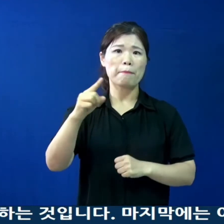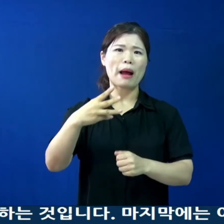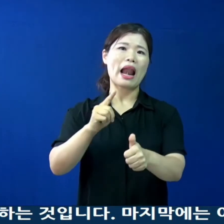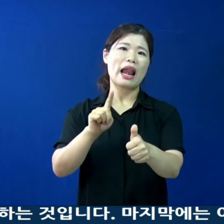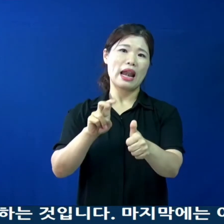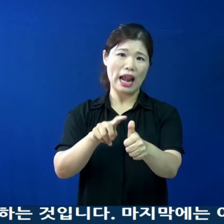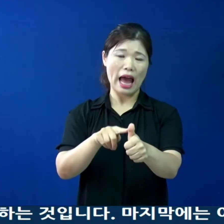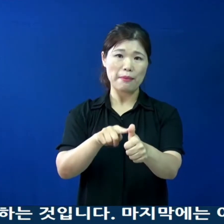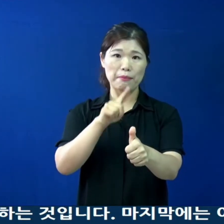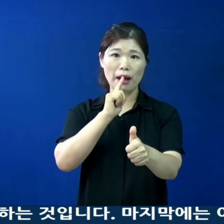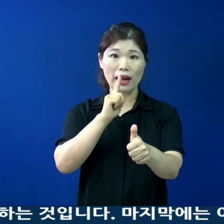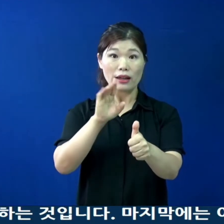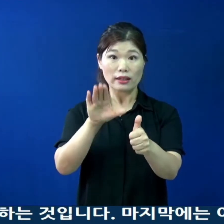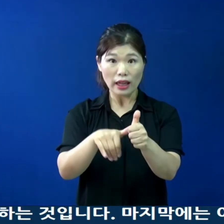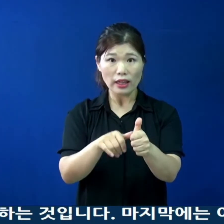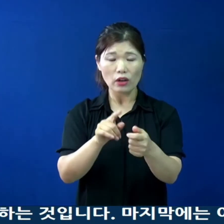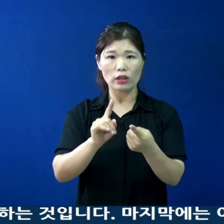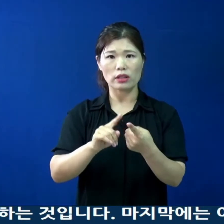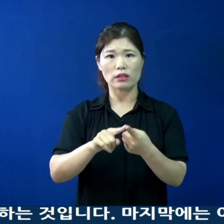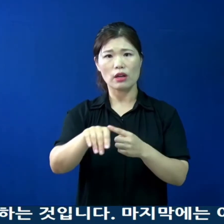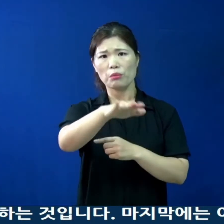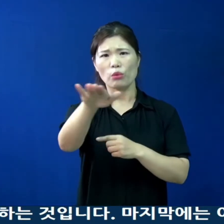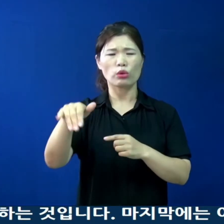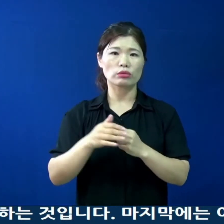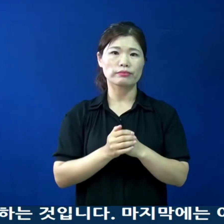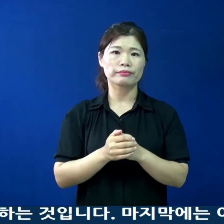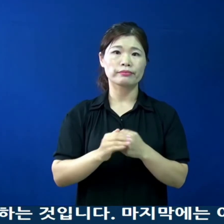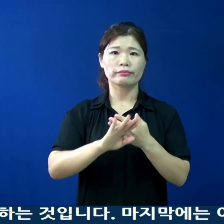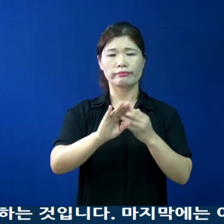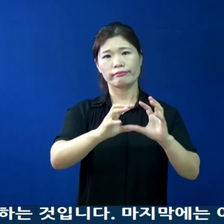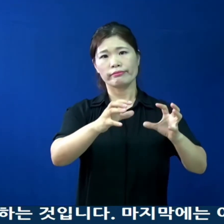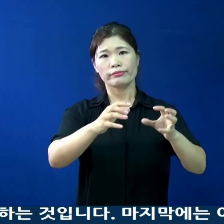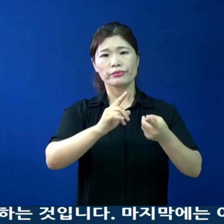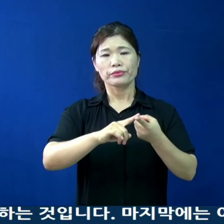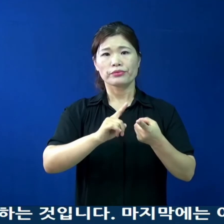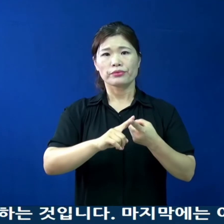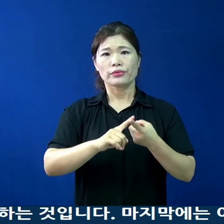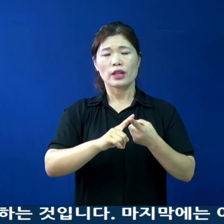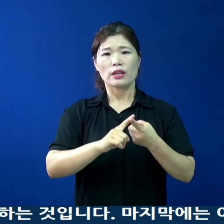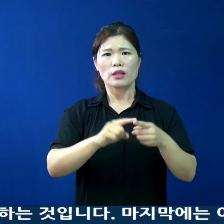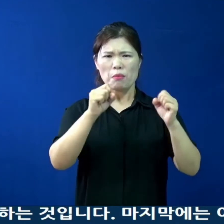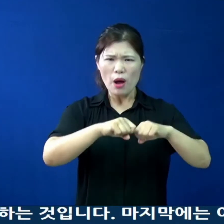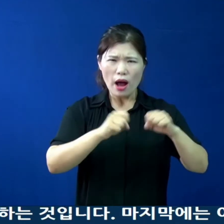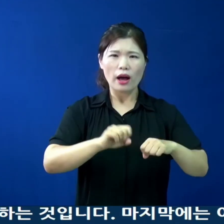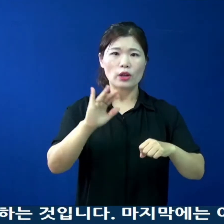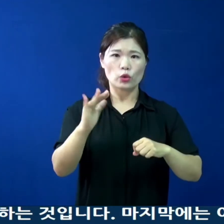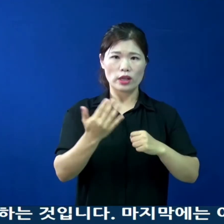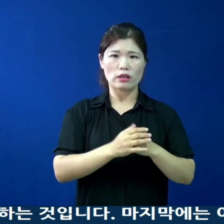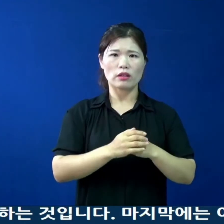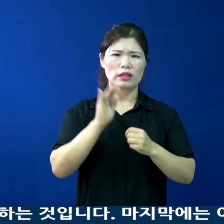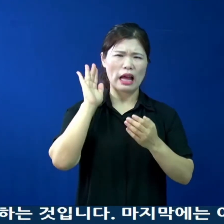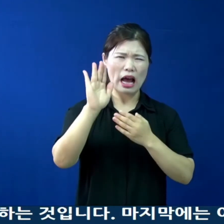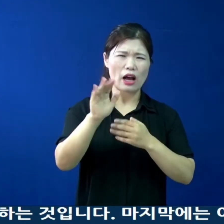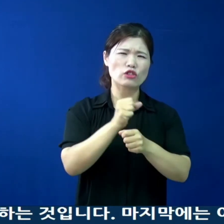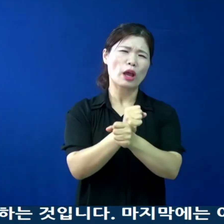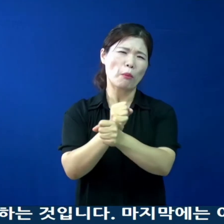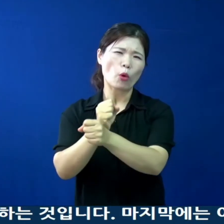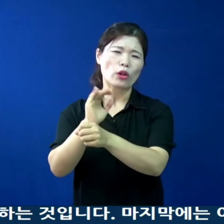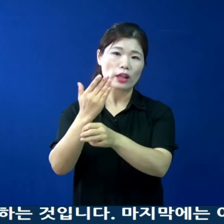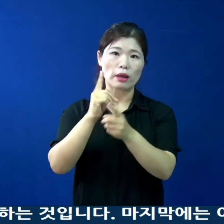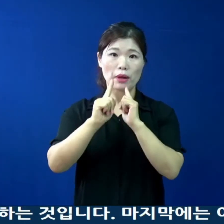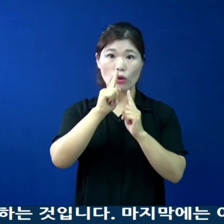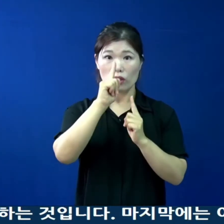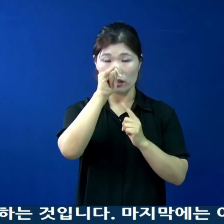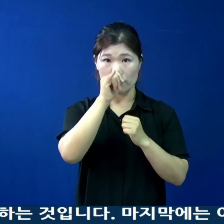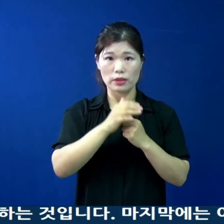멸망하고 겐 족속과 가인이 세약해서 아수르의 포로가 될 것까지도 예언합니다. 이는 하나님의